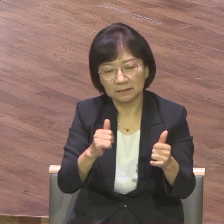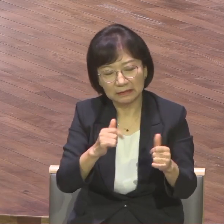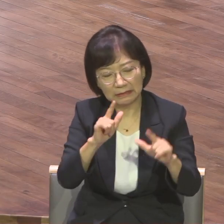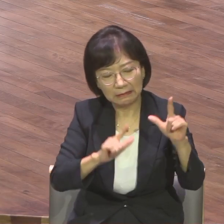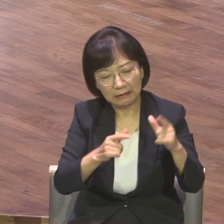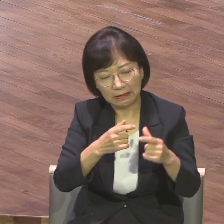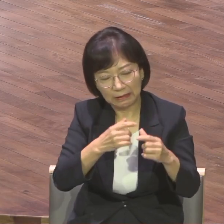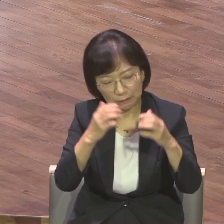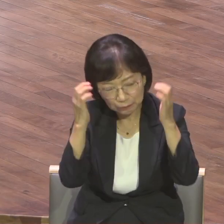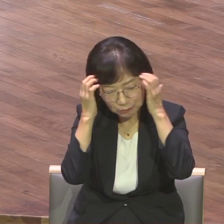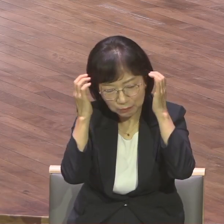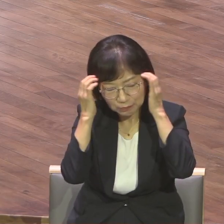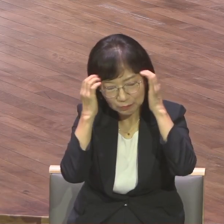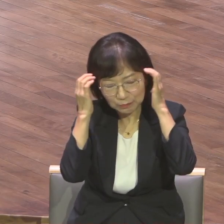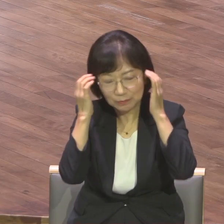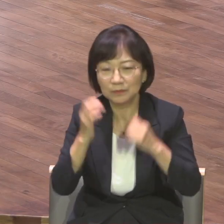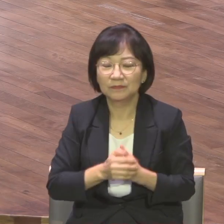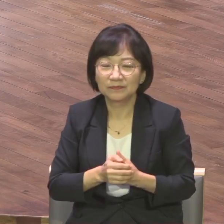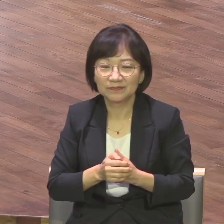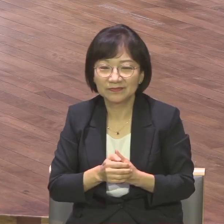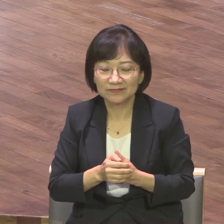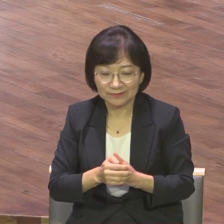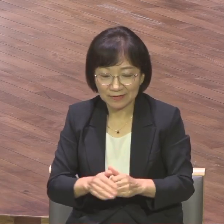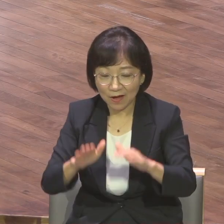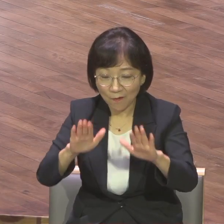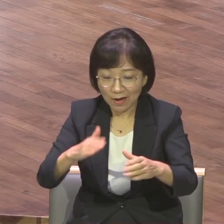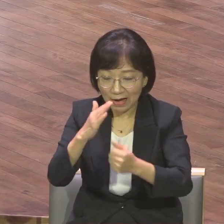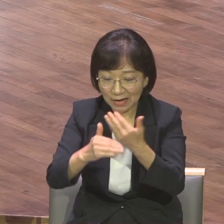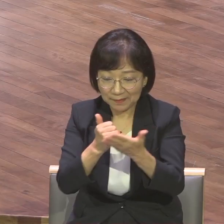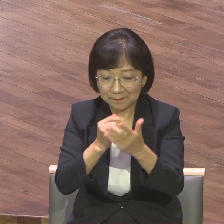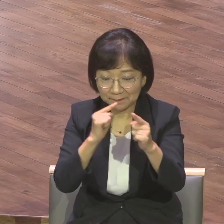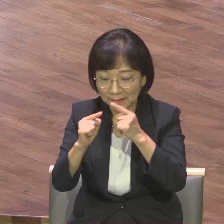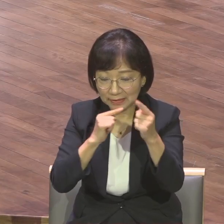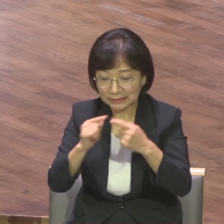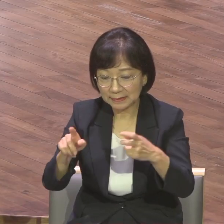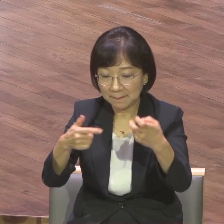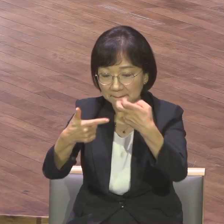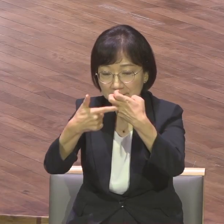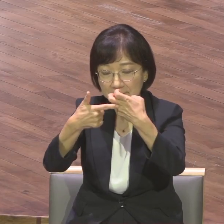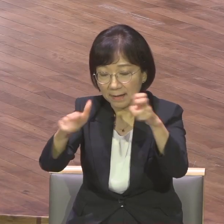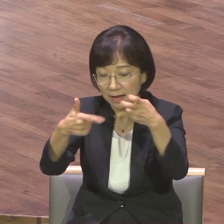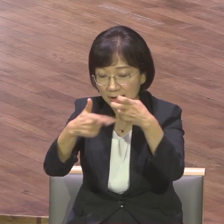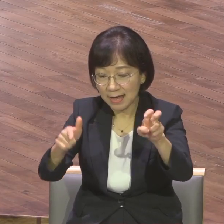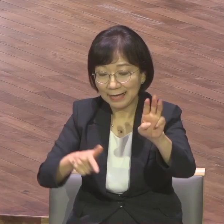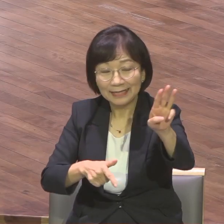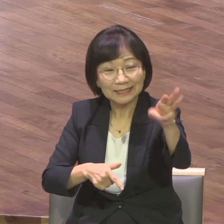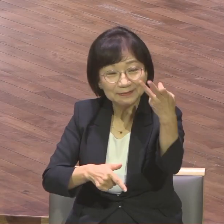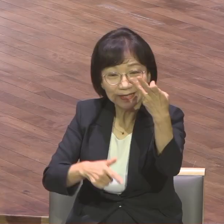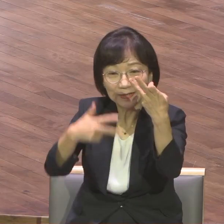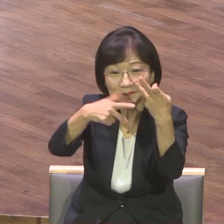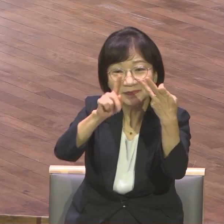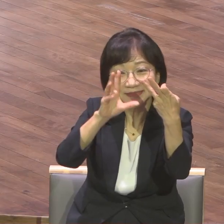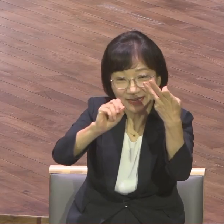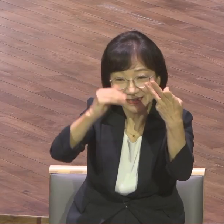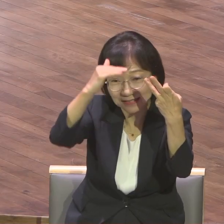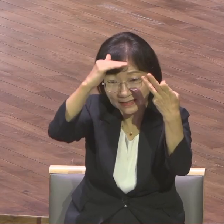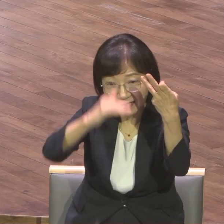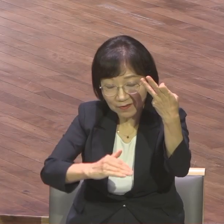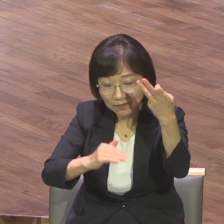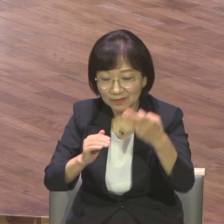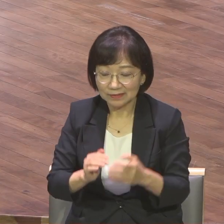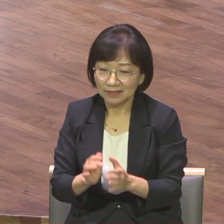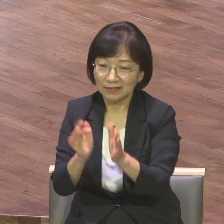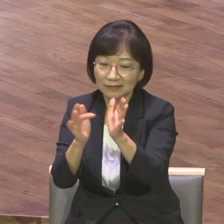오고 말았습니다. 오늘 우리가 살펴볼 마가복음 13장의 말씀은 예수님께서 이 땅에 오셔서 십자가